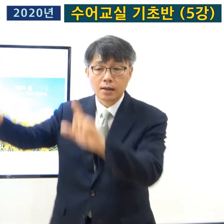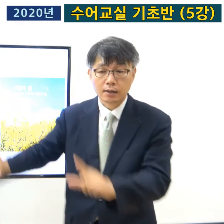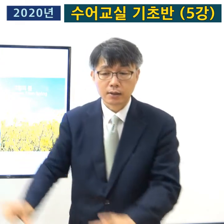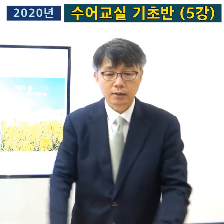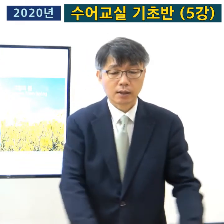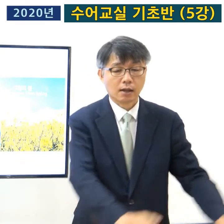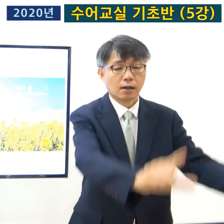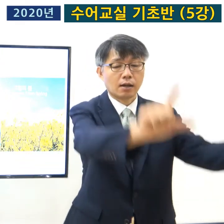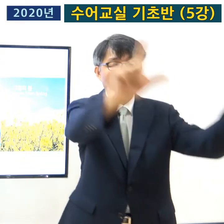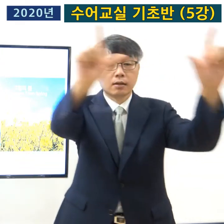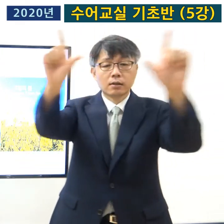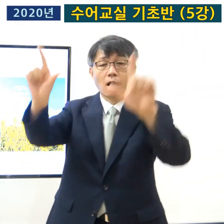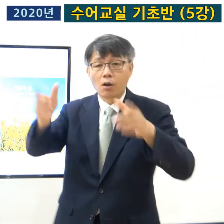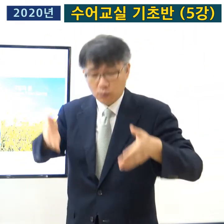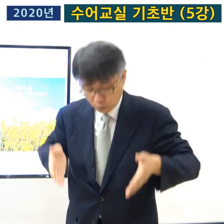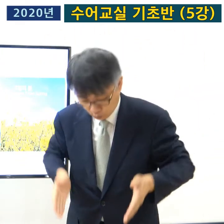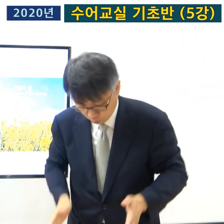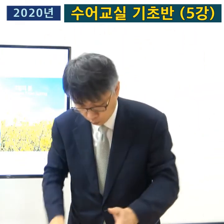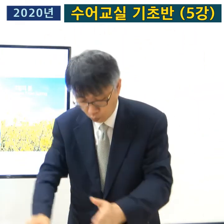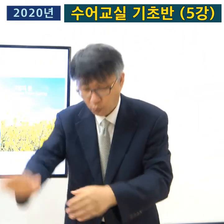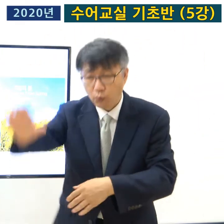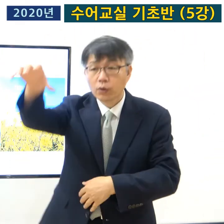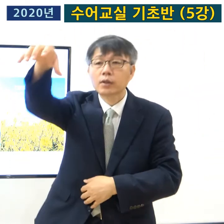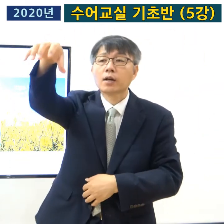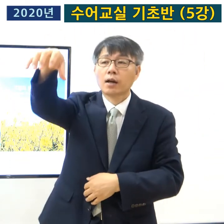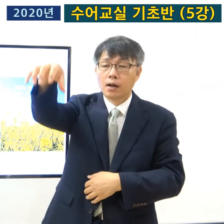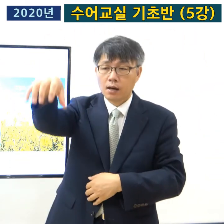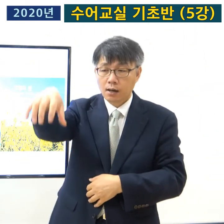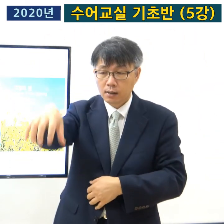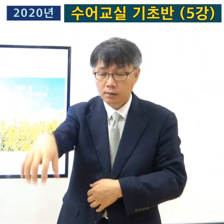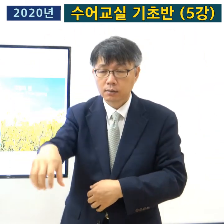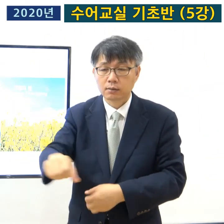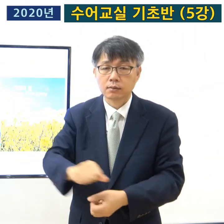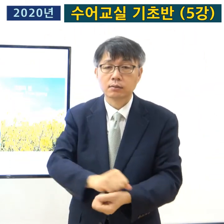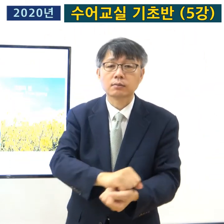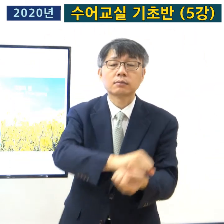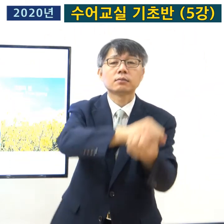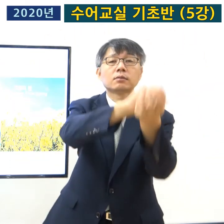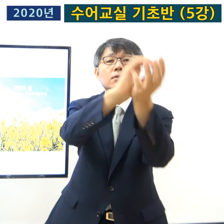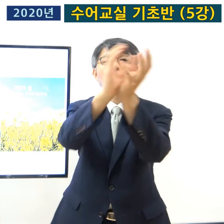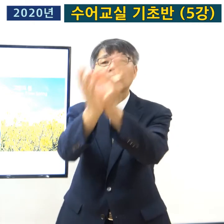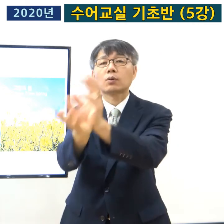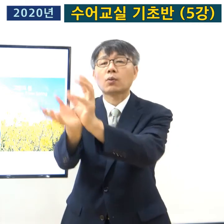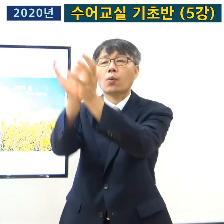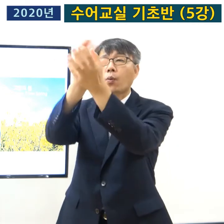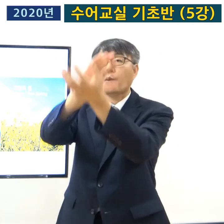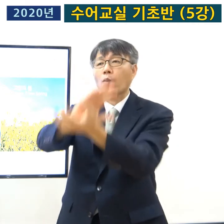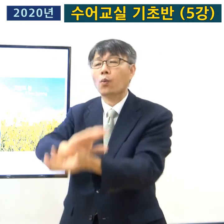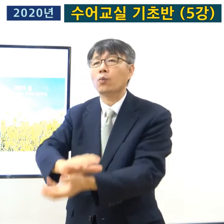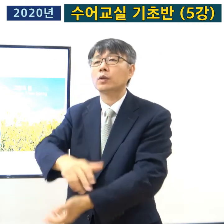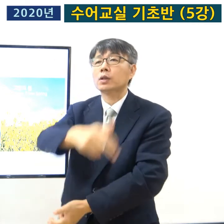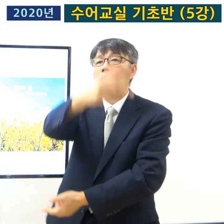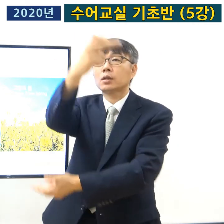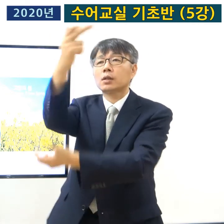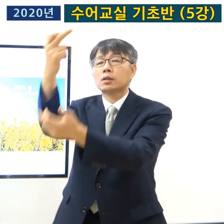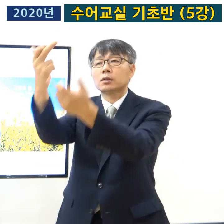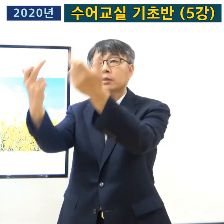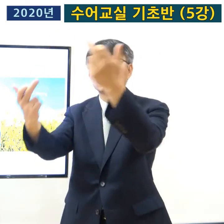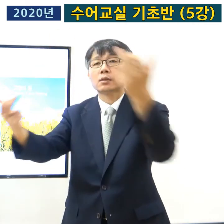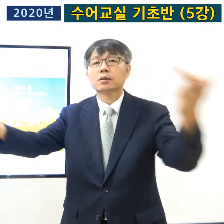나의 살던 고향은 꽃피는